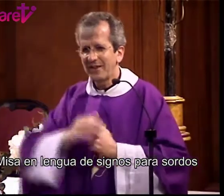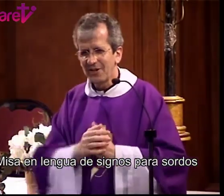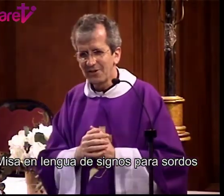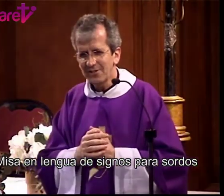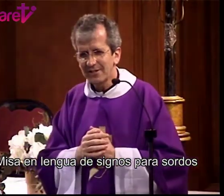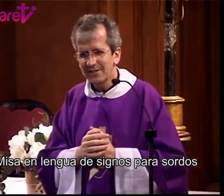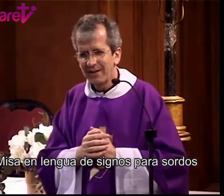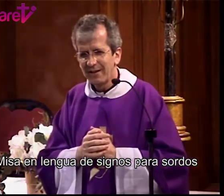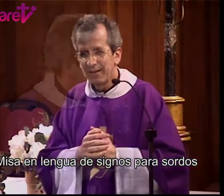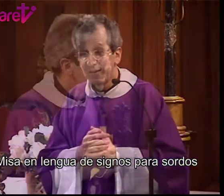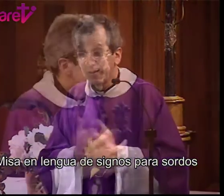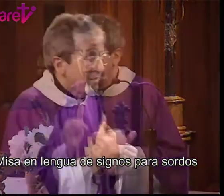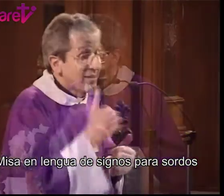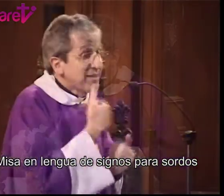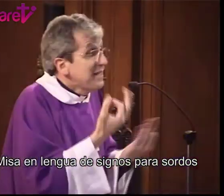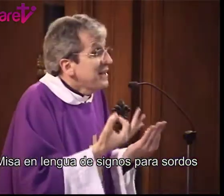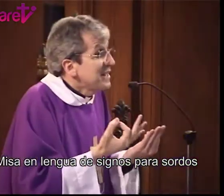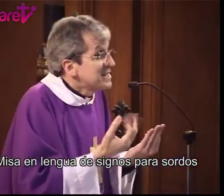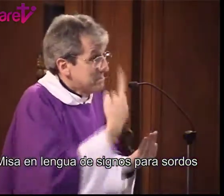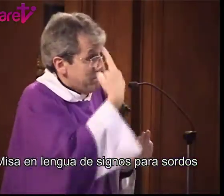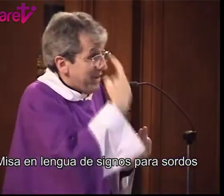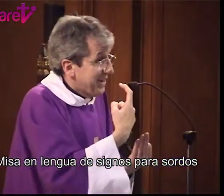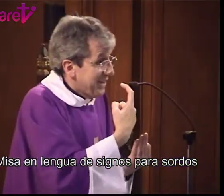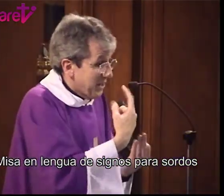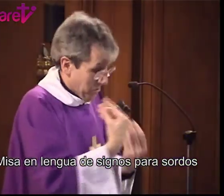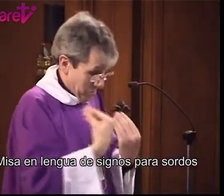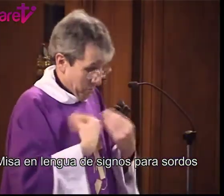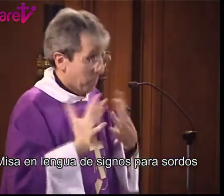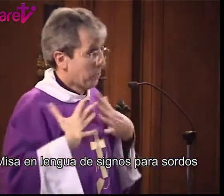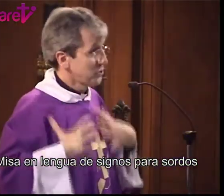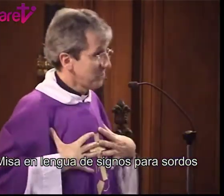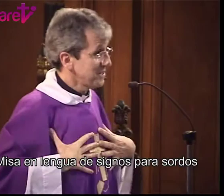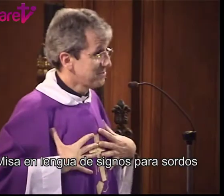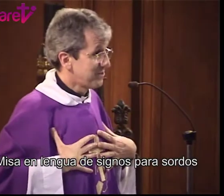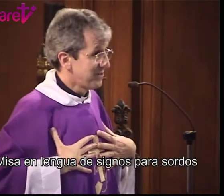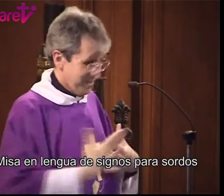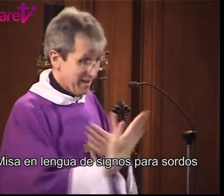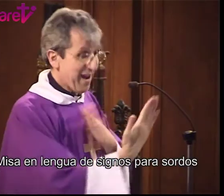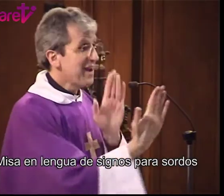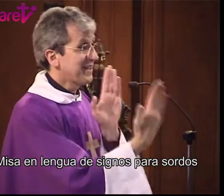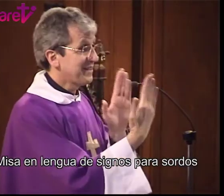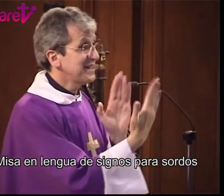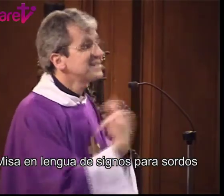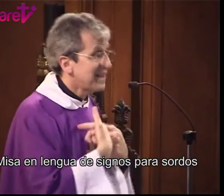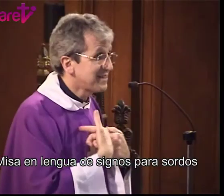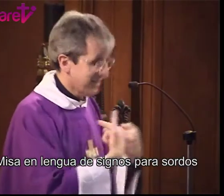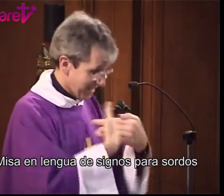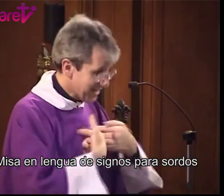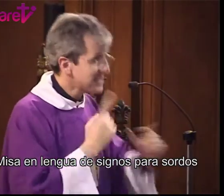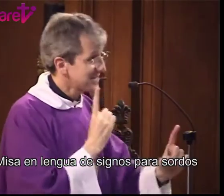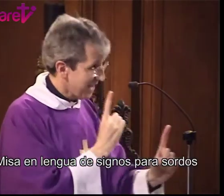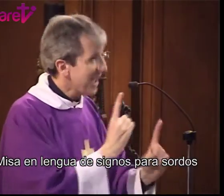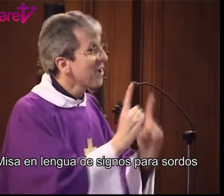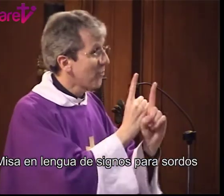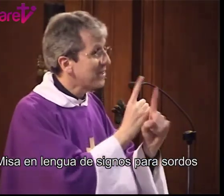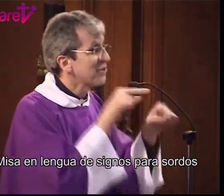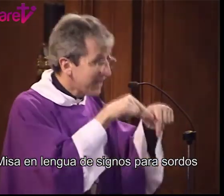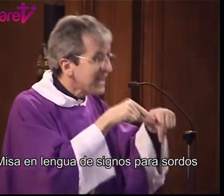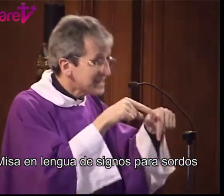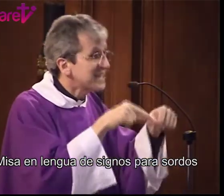Dios? ¿Quién es para creer? Pues yo mismo, el que tienes delante, este encuentro, este